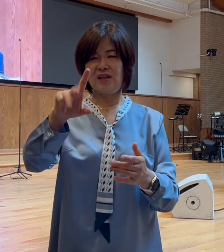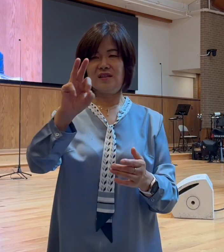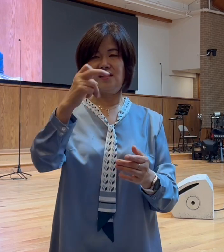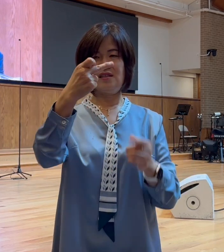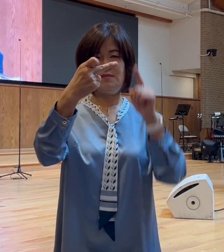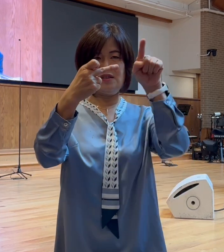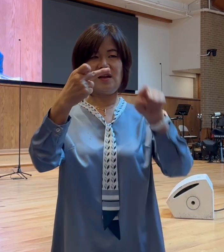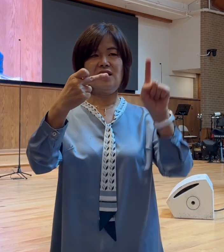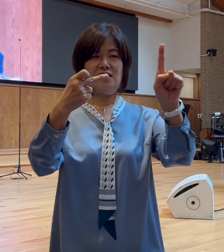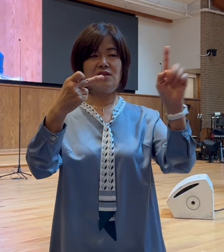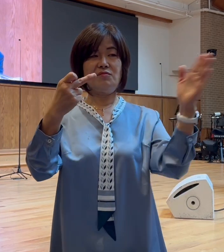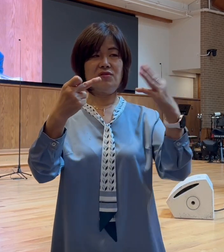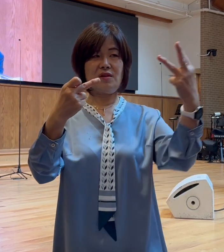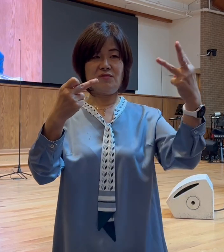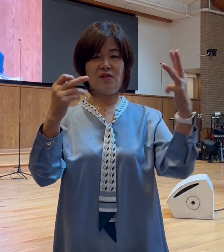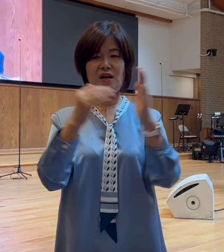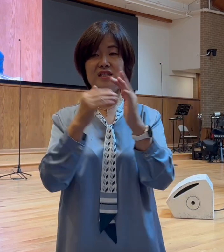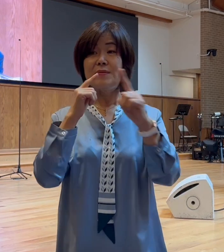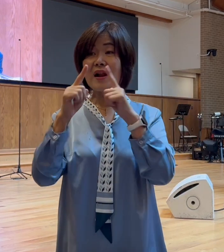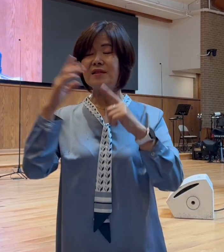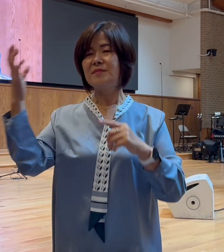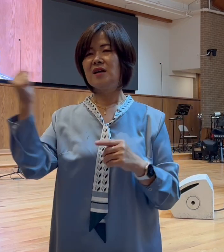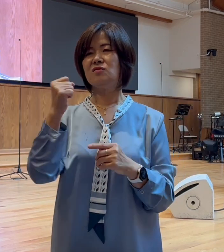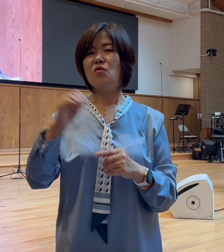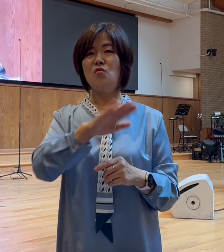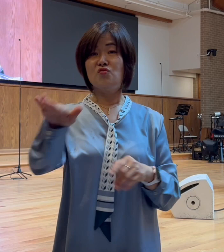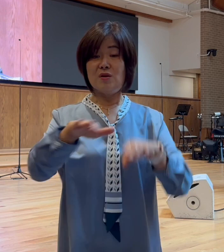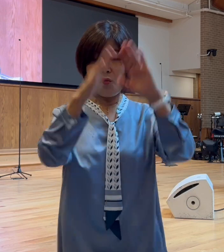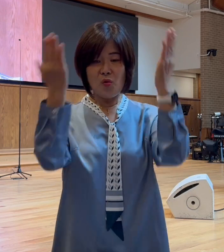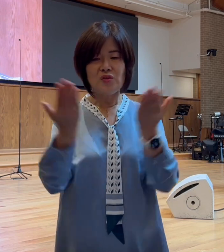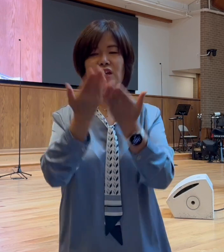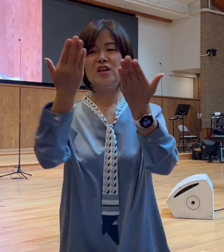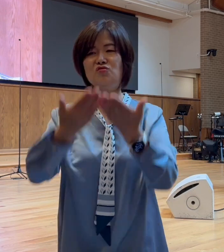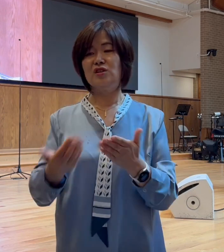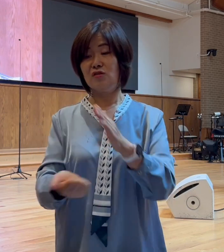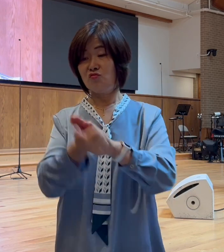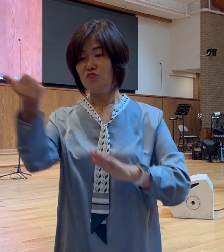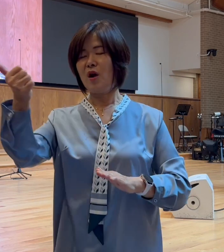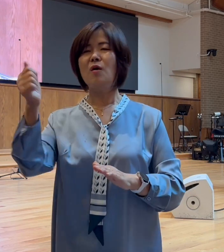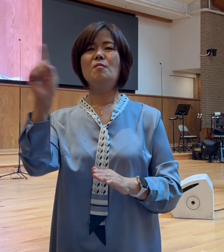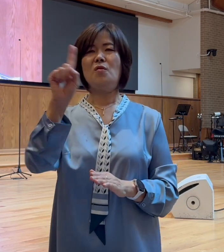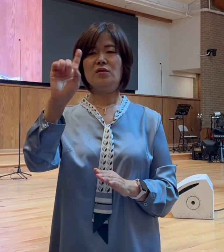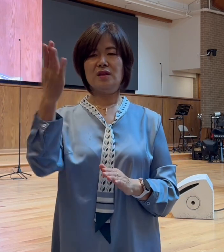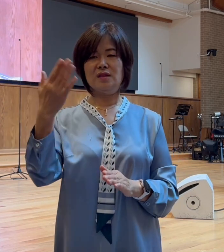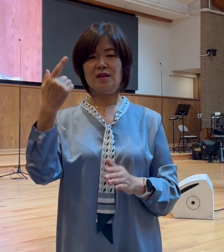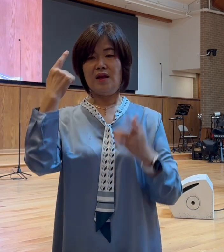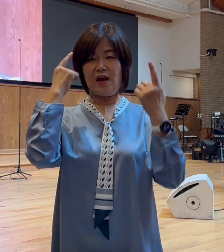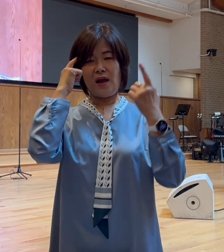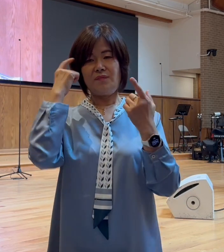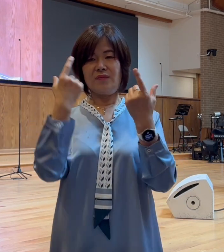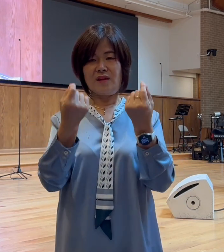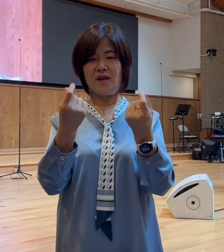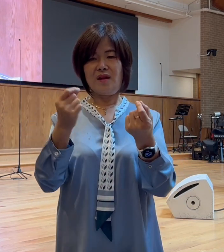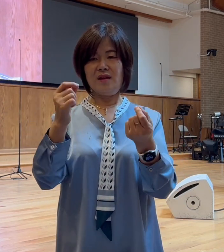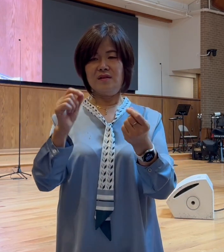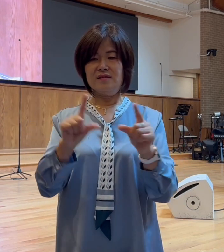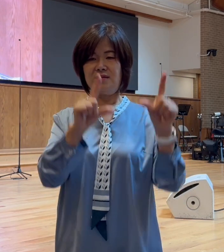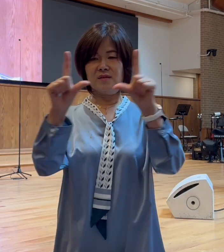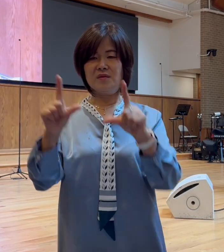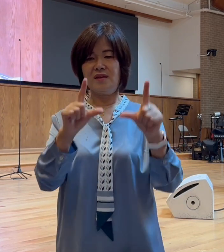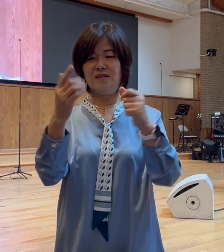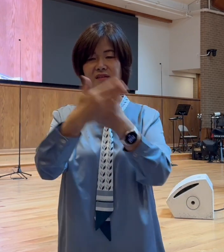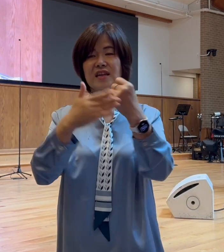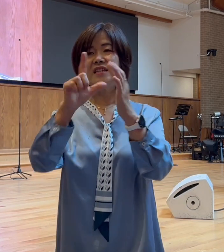12장 1절에서 3절의 말씀을 가지고 우리 모두에게 주신 꿈이 무엇인지 함께 살펴보는 은혜의 시간